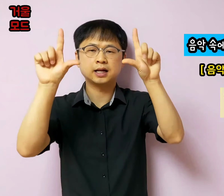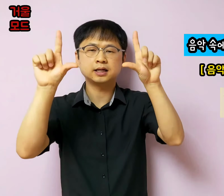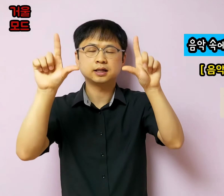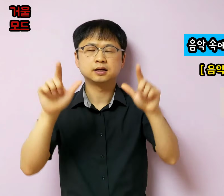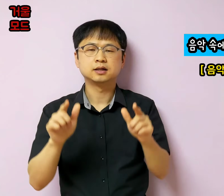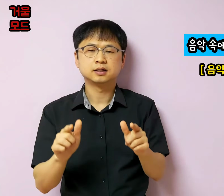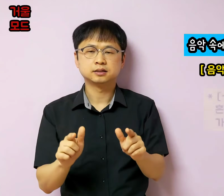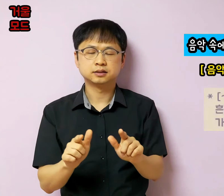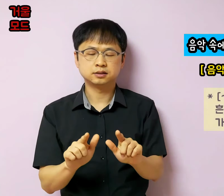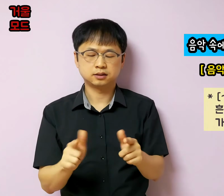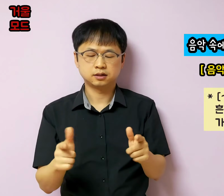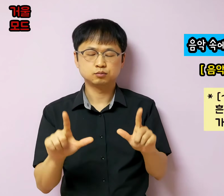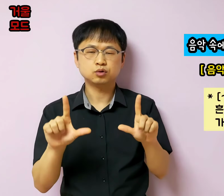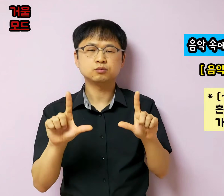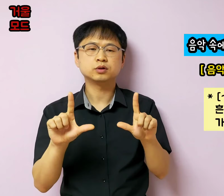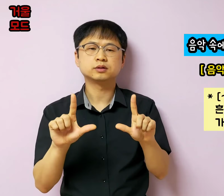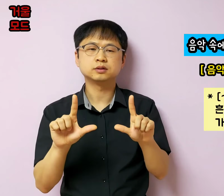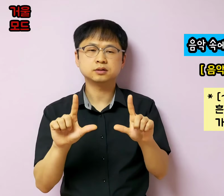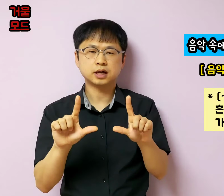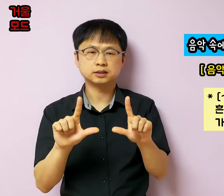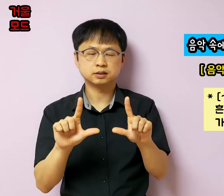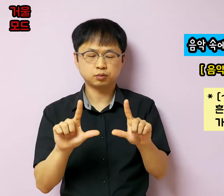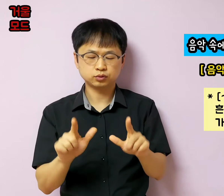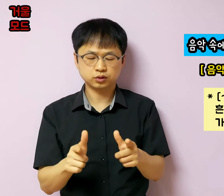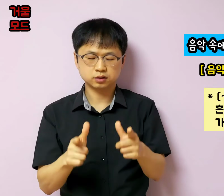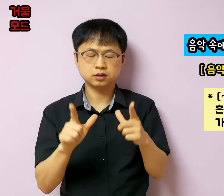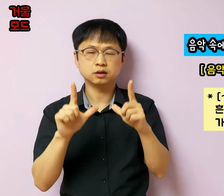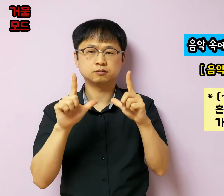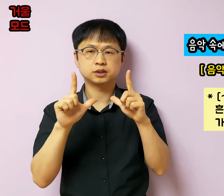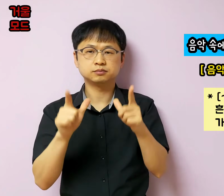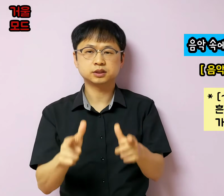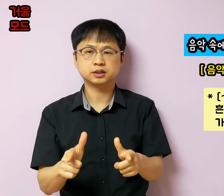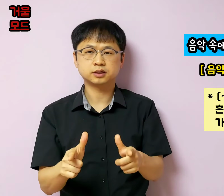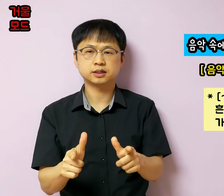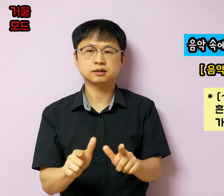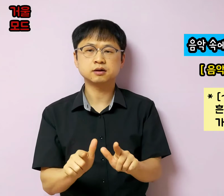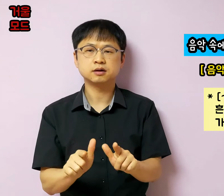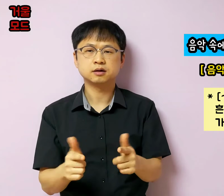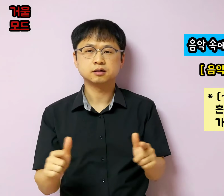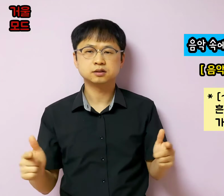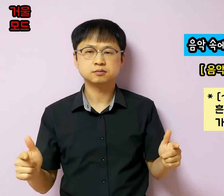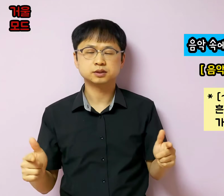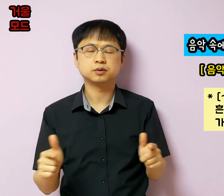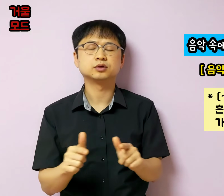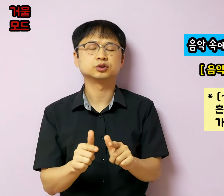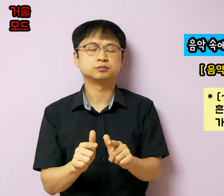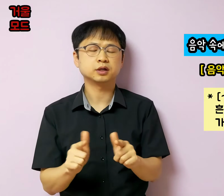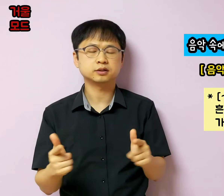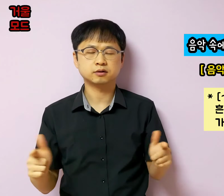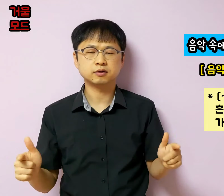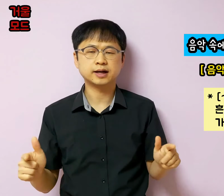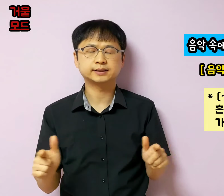날, 들, 무엇 하는 복수형은 엄지검지를 이렇게 해서 흔들면서 벌려주시면